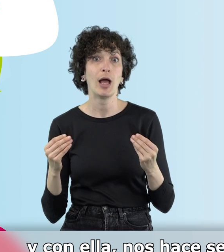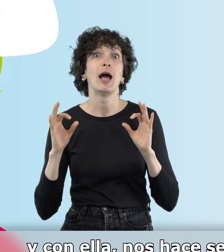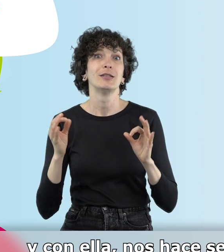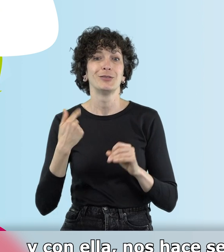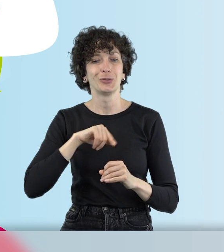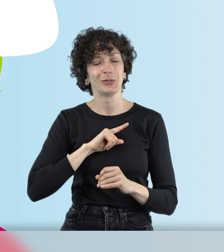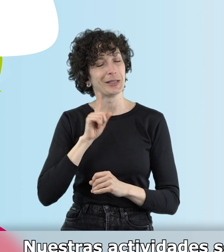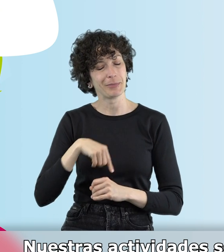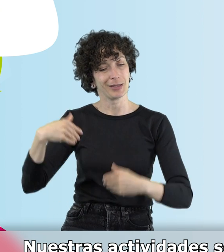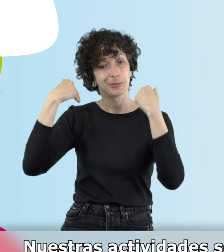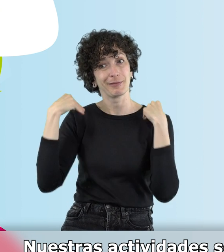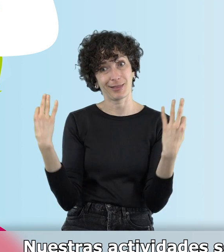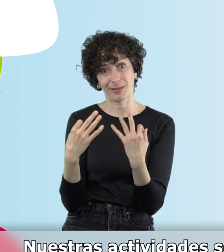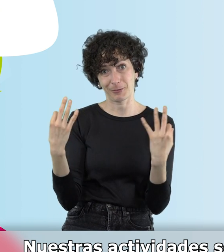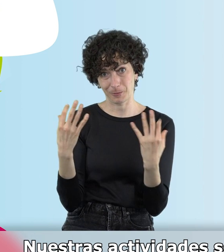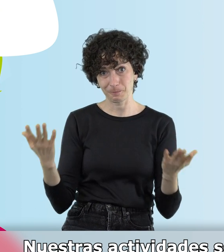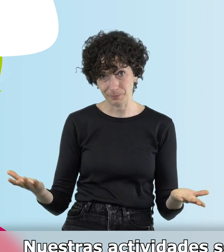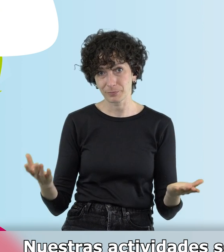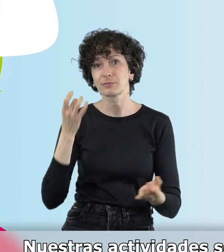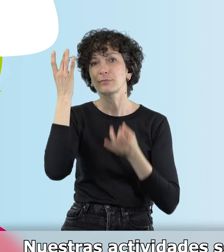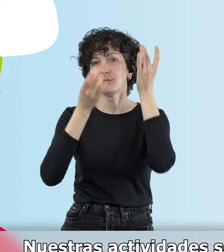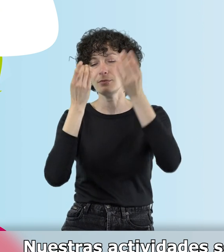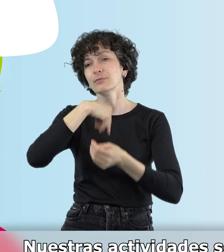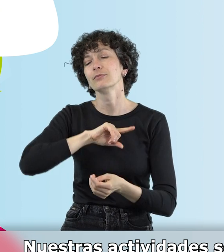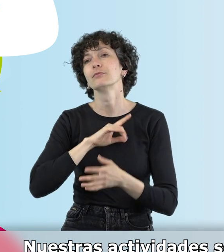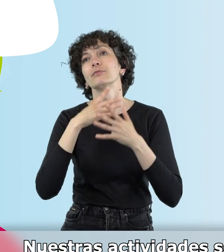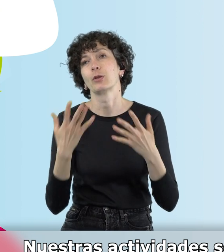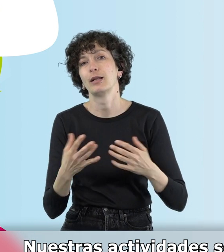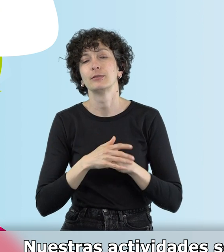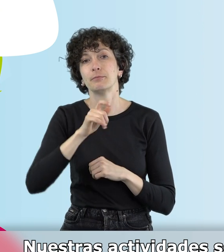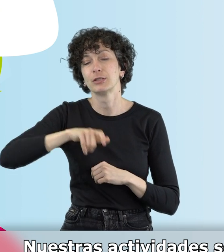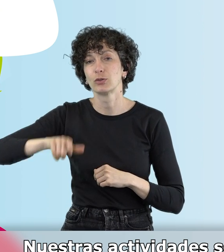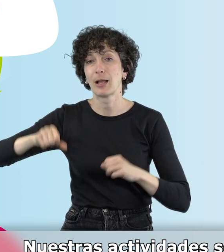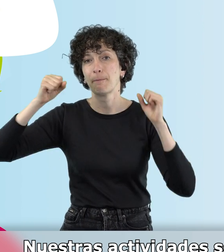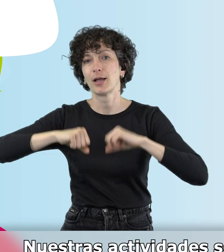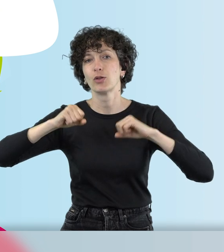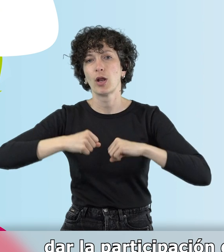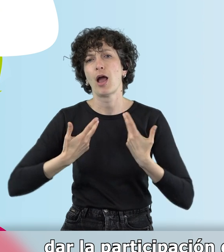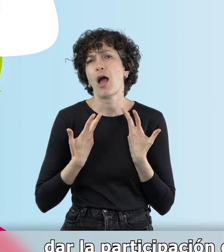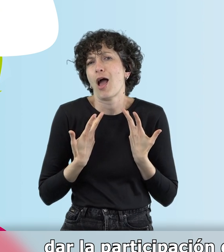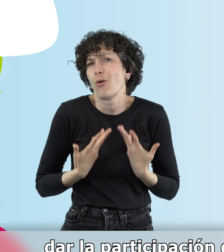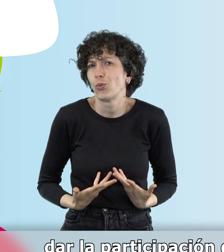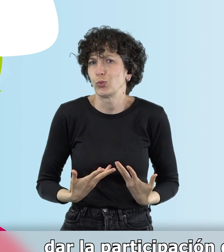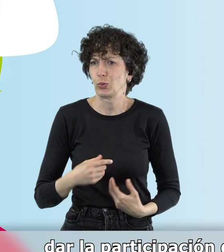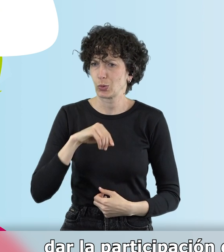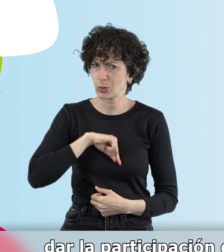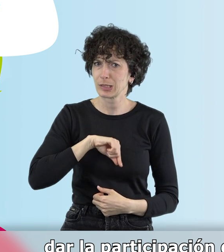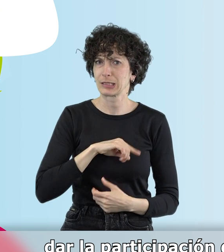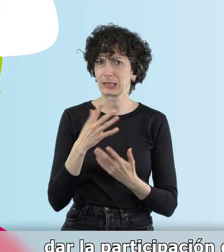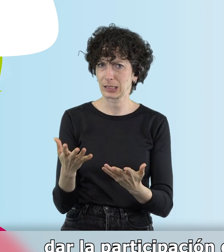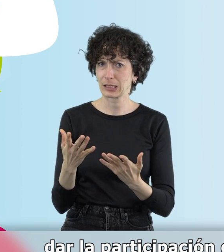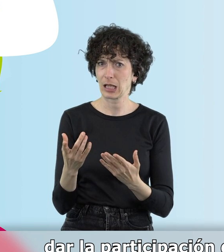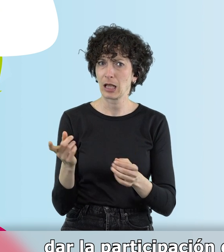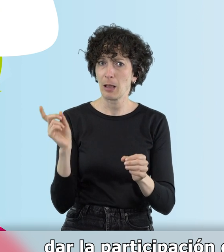ser responsables a los demás. Por lo cual nosotros nuestras actividades son que la gente mayor se sienta a gusto, darle